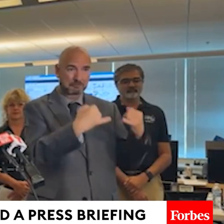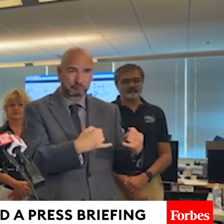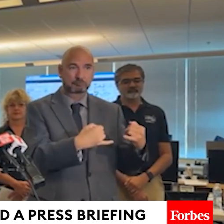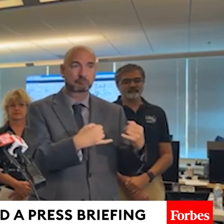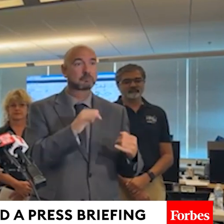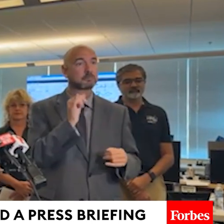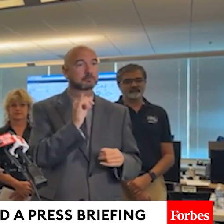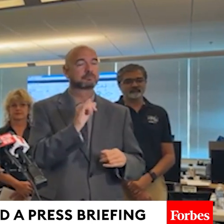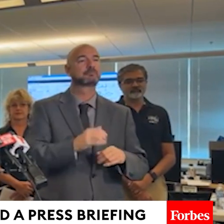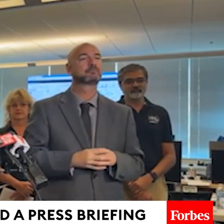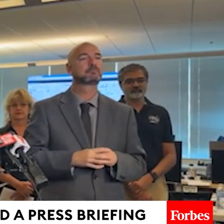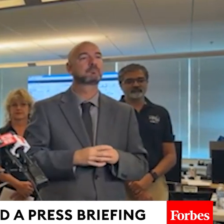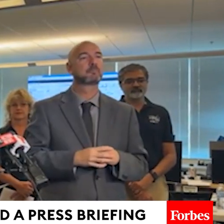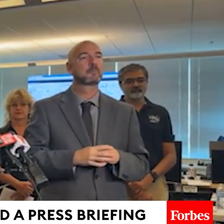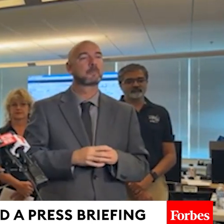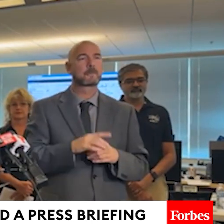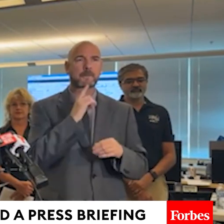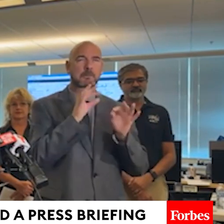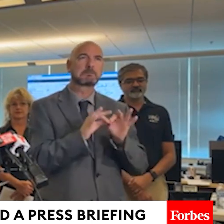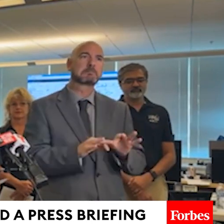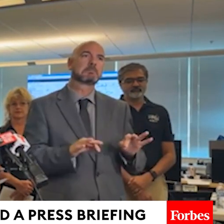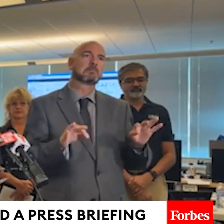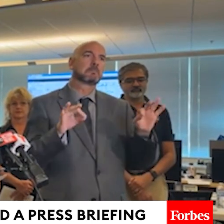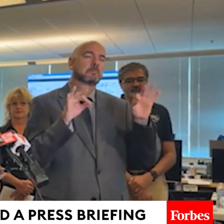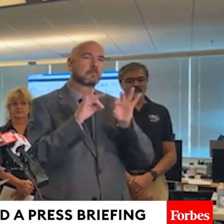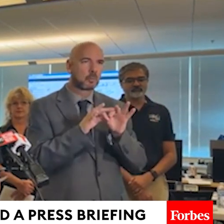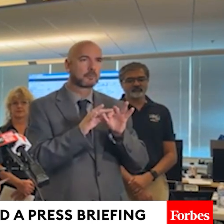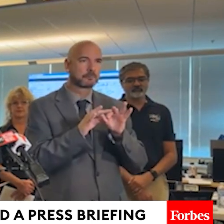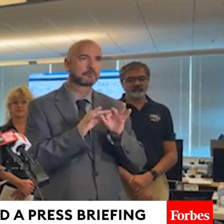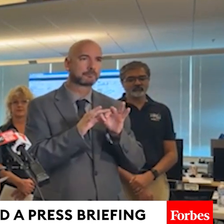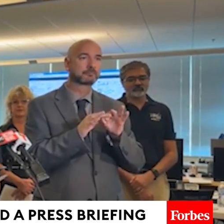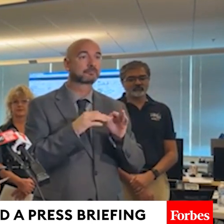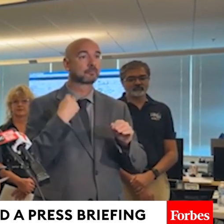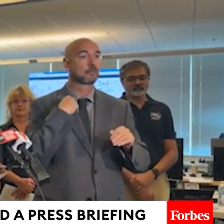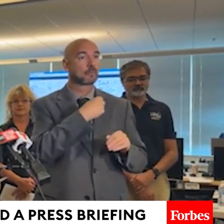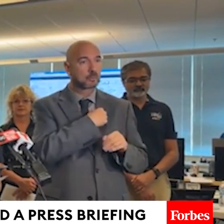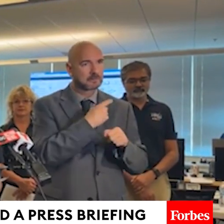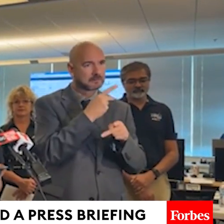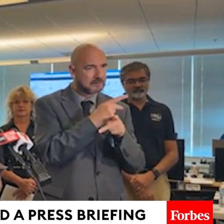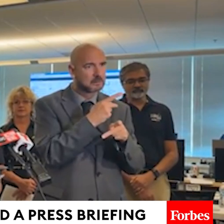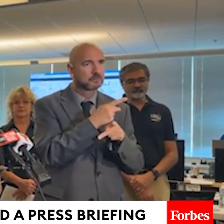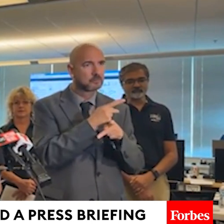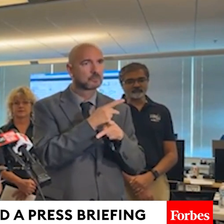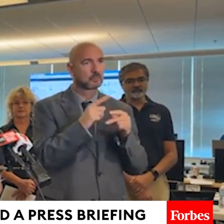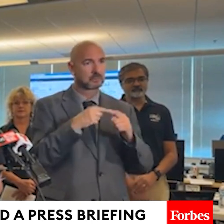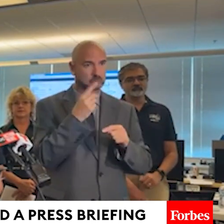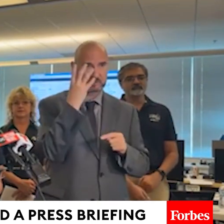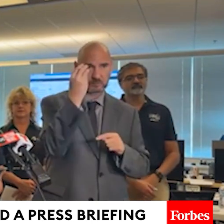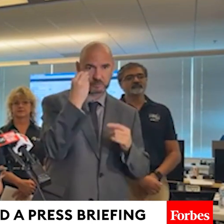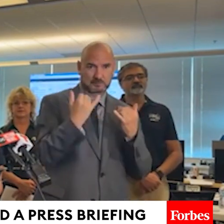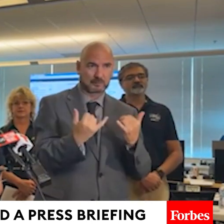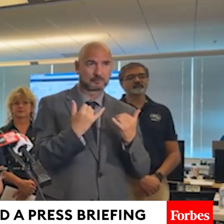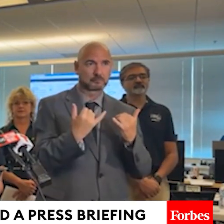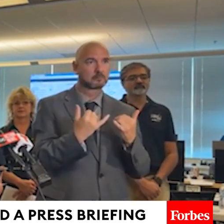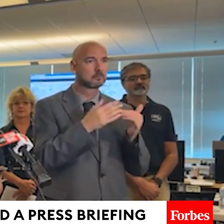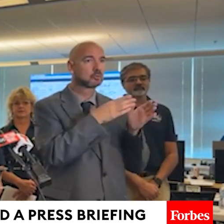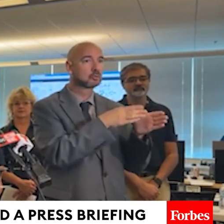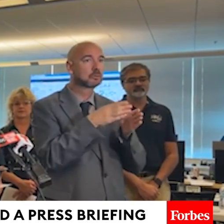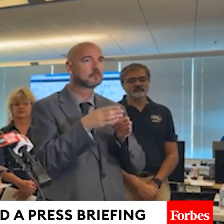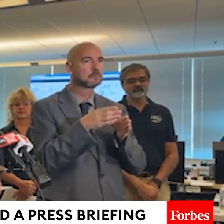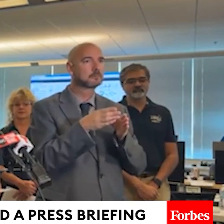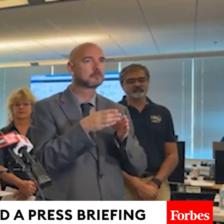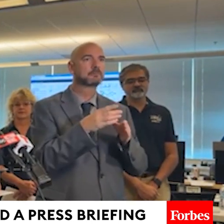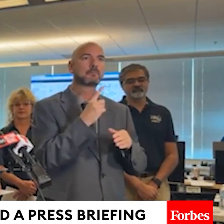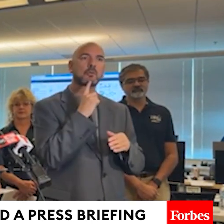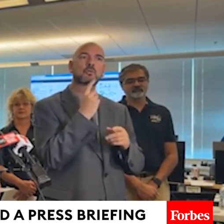caídos. Es sumamente importante tener mucho cuidado cuando sale hoy en las calles e inicia su